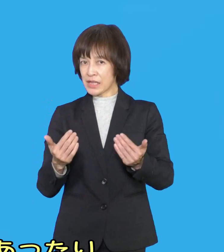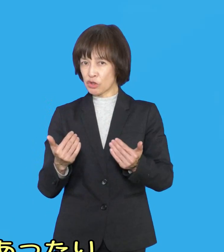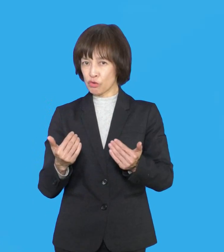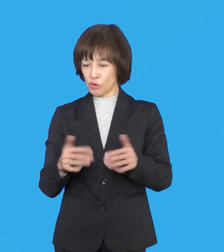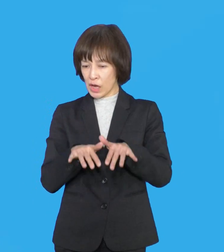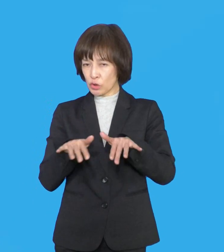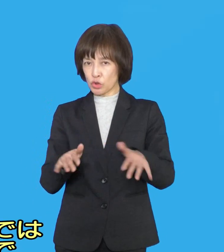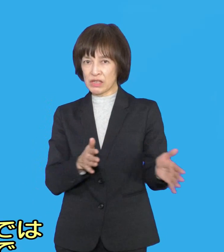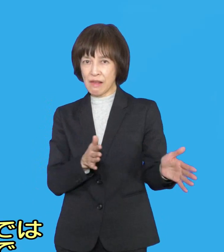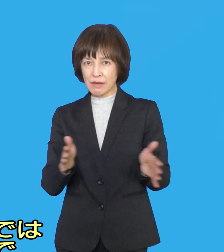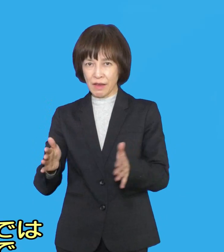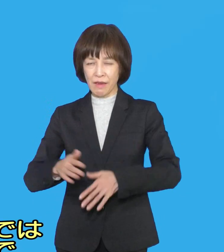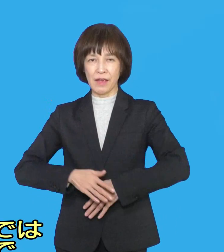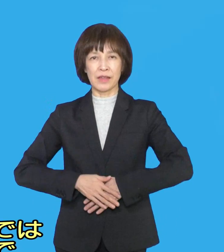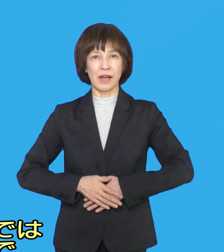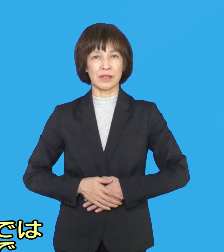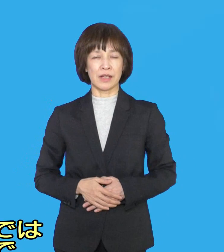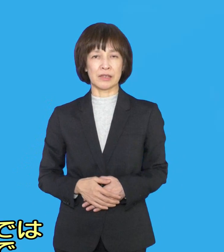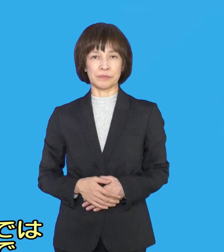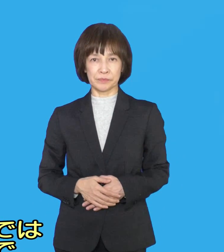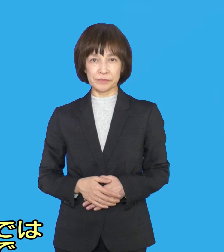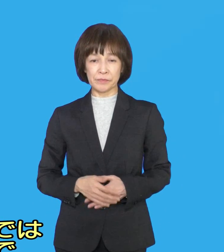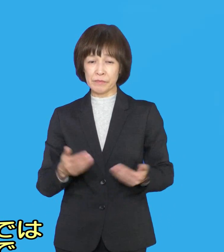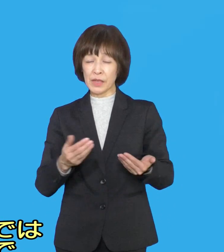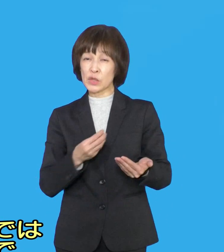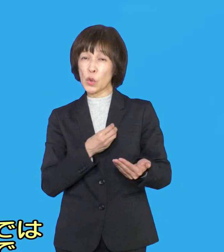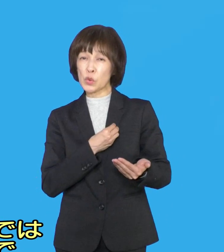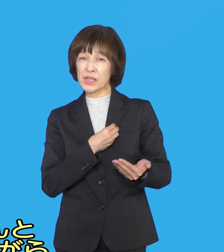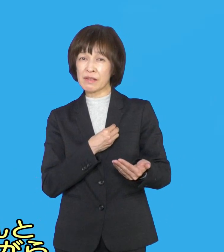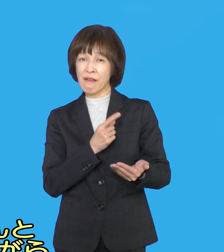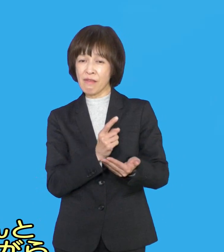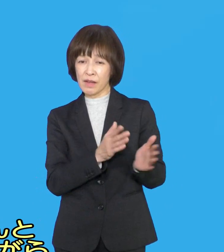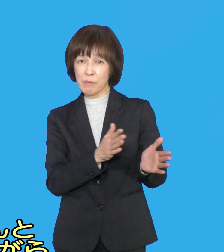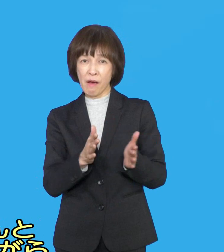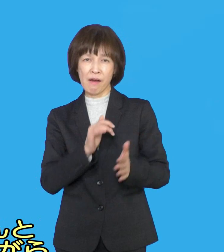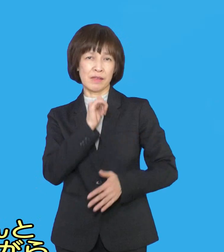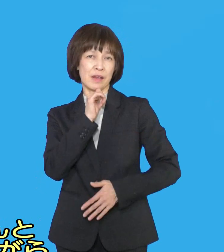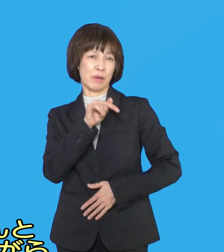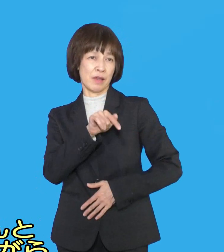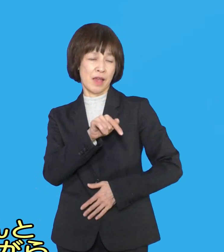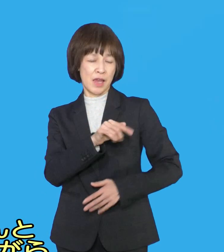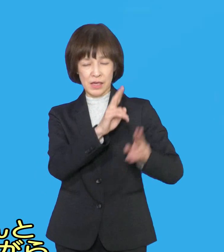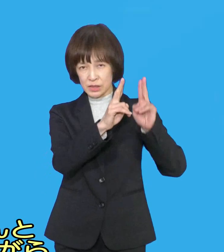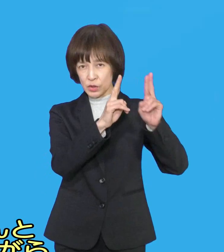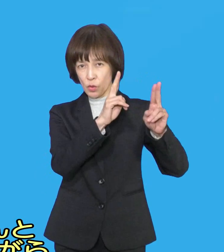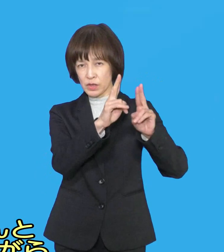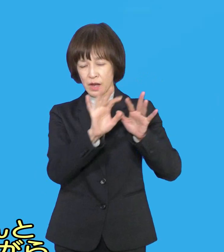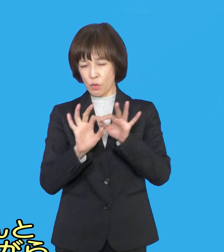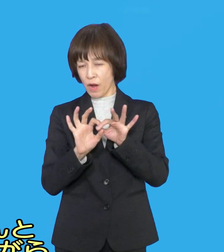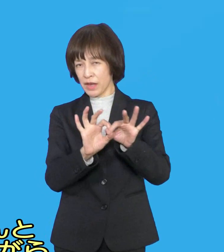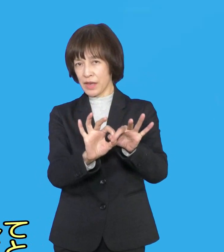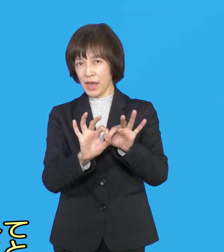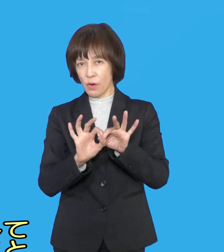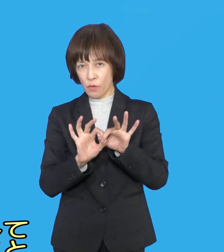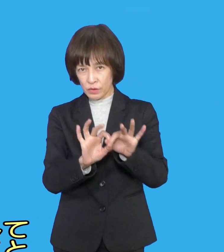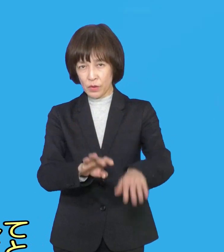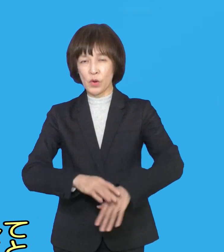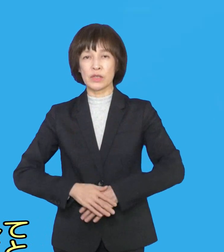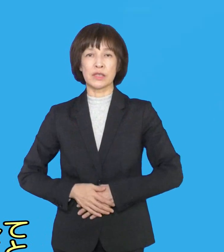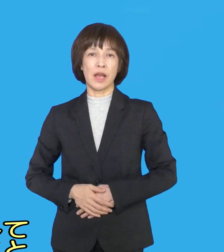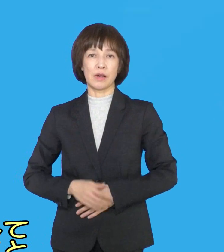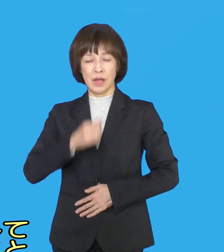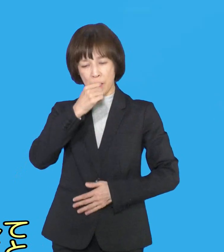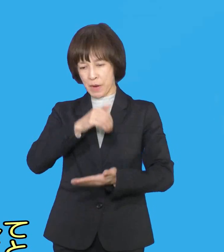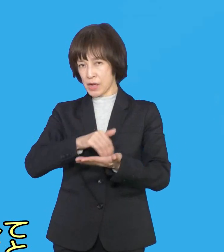体制であったり、堺市職員だけではできませんので、事業者の皆さんと今連携をしながら予算